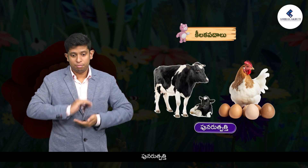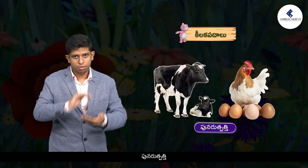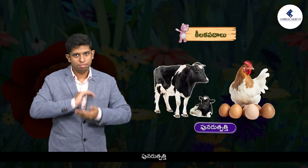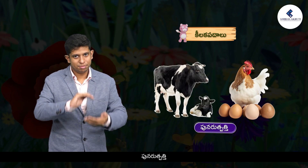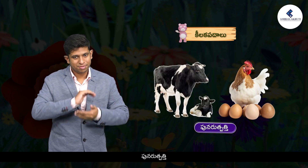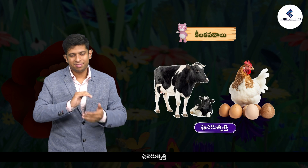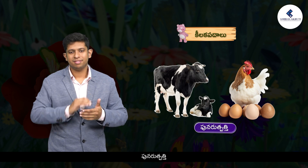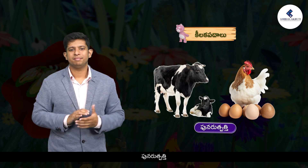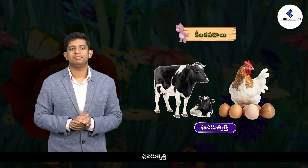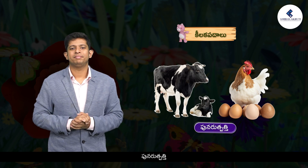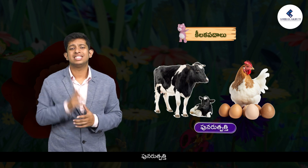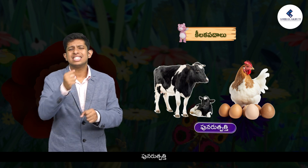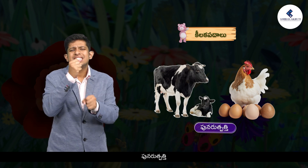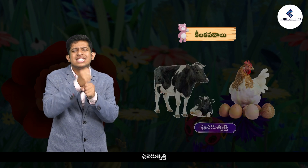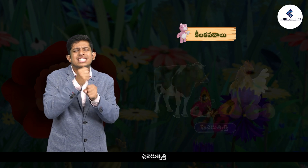పునరుత్పత్తి,